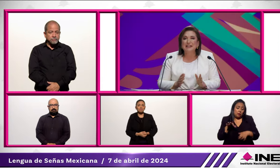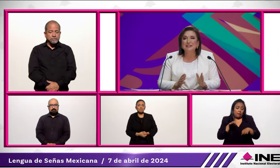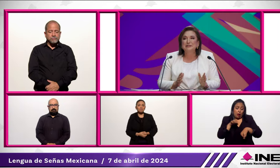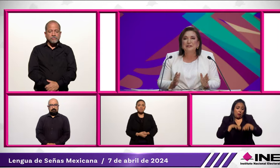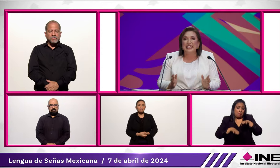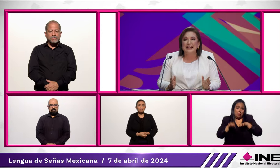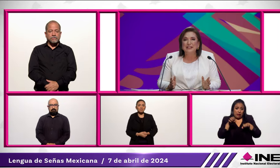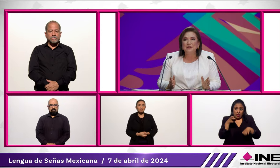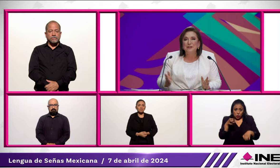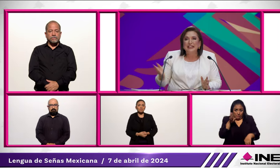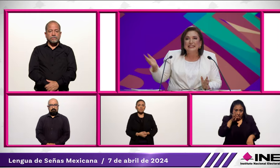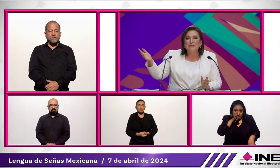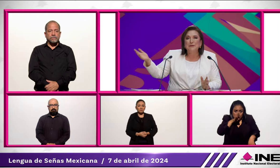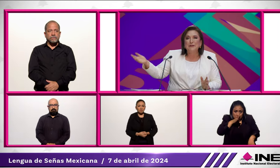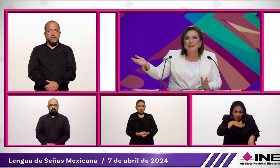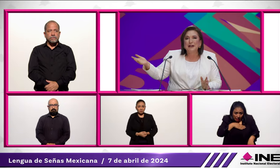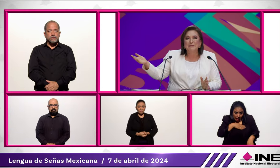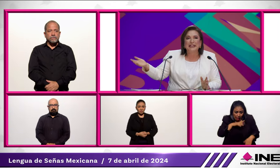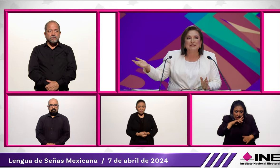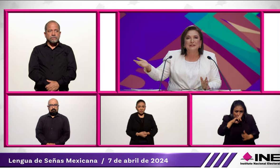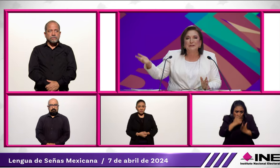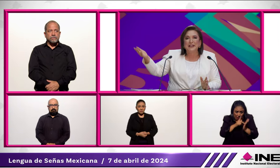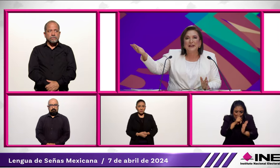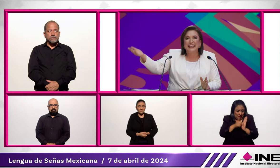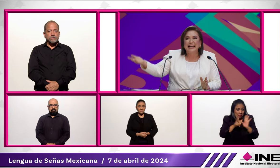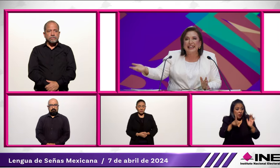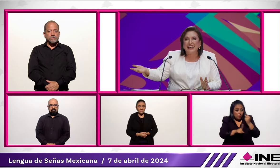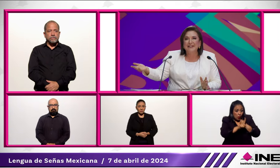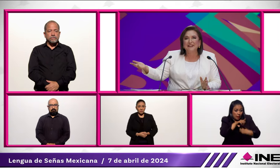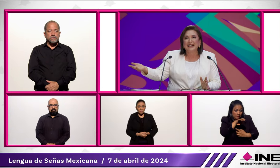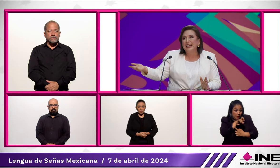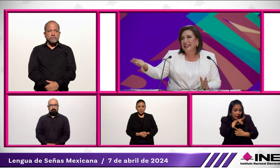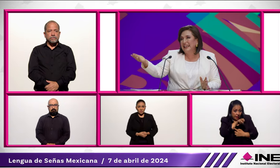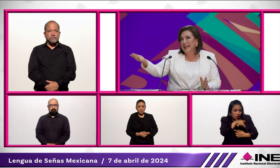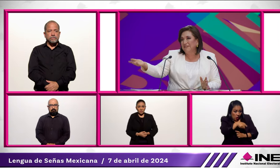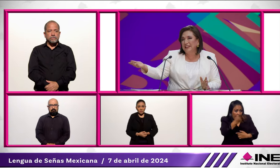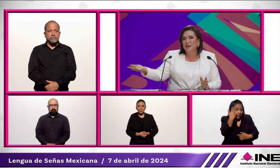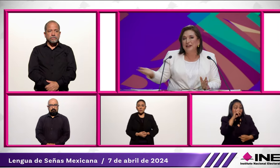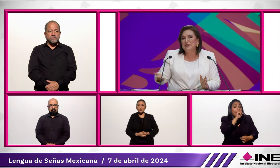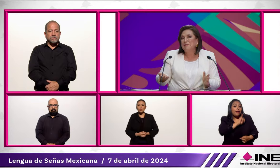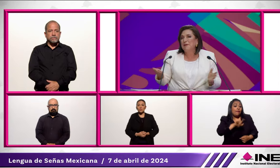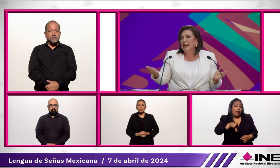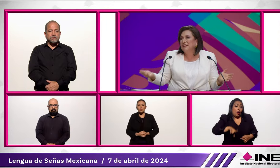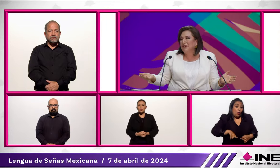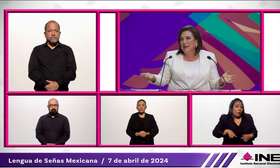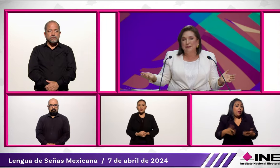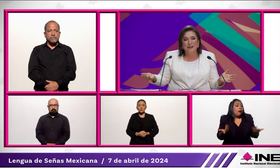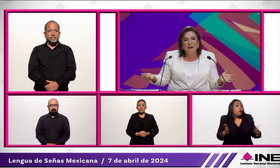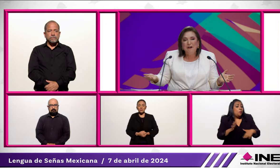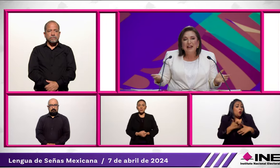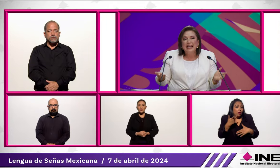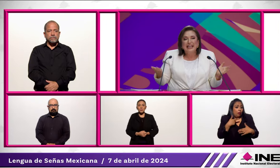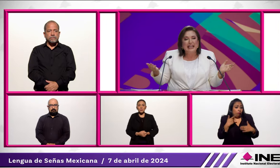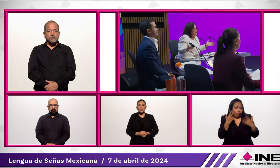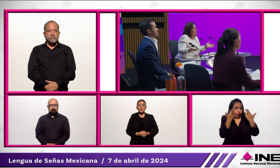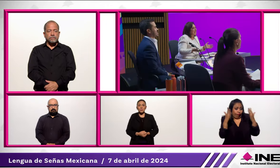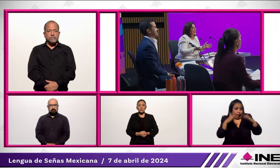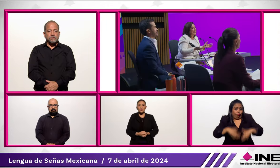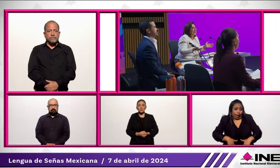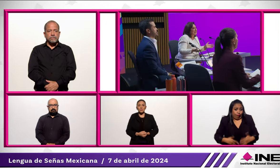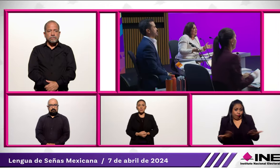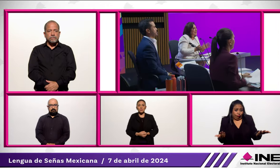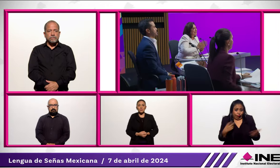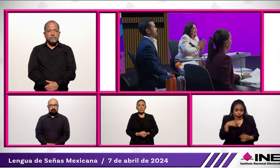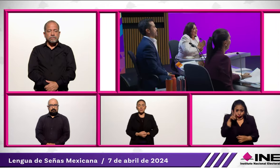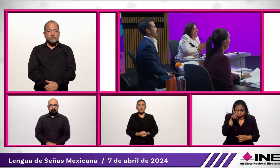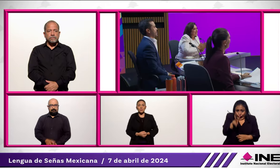ser empresaria no es un delito. Si había un problema con Mariana Escobedo, ella era jefa de gobierno, ¿por qué no lo demolió? No, y la